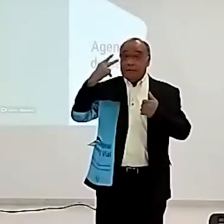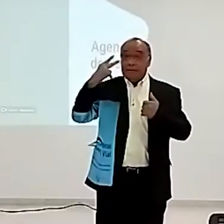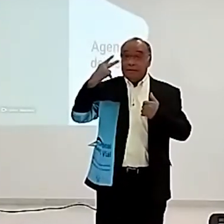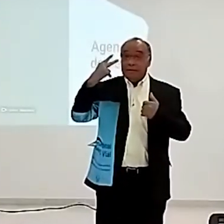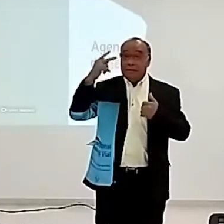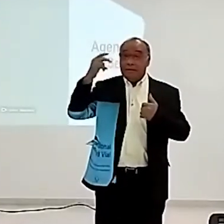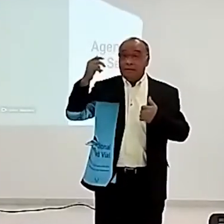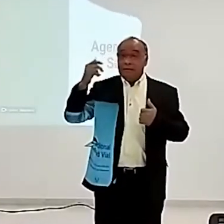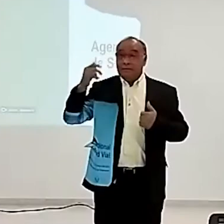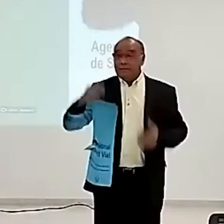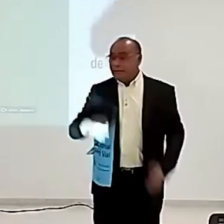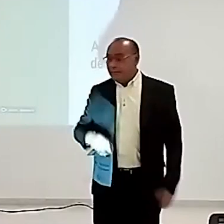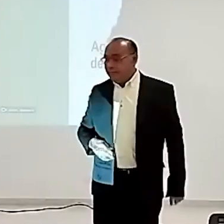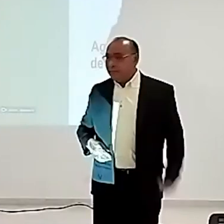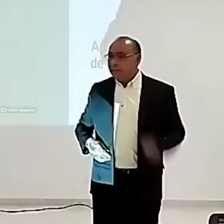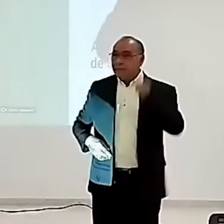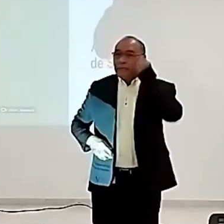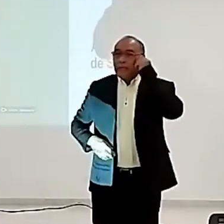bien